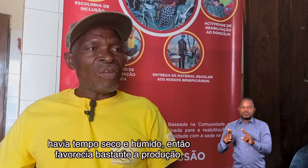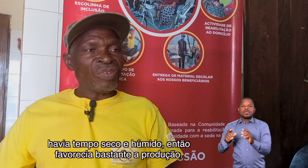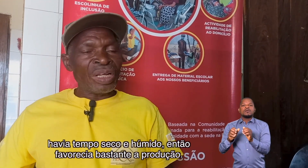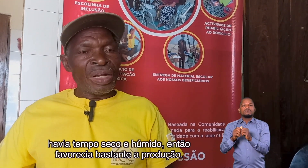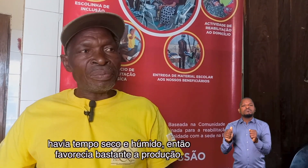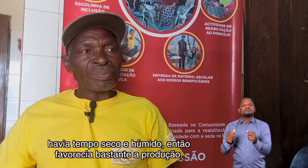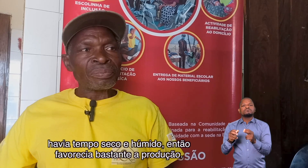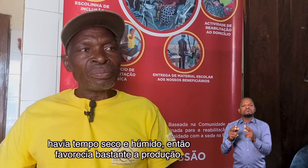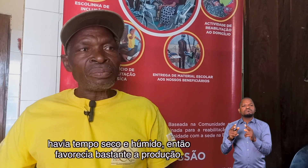Havia